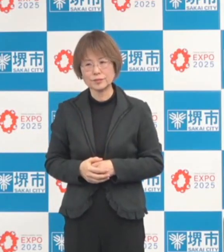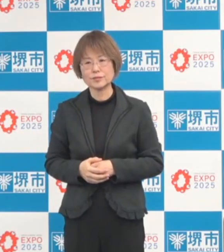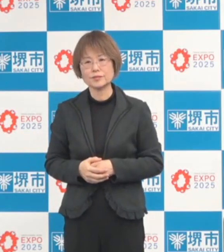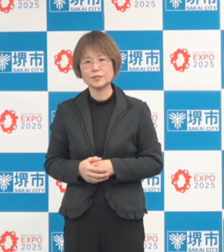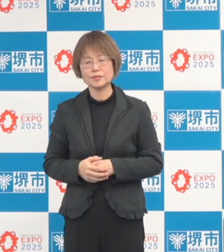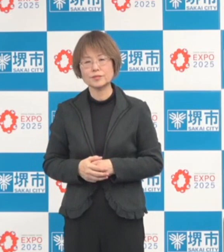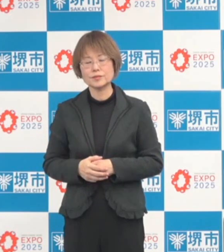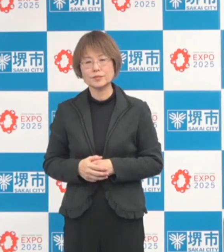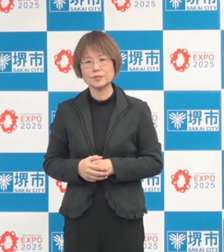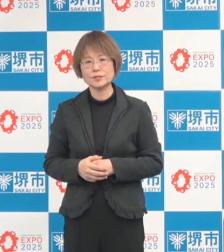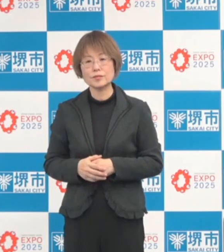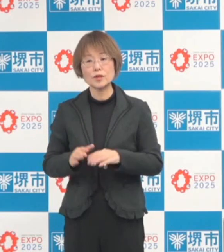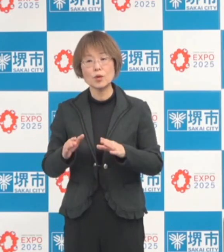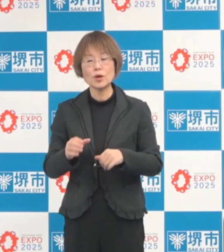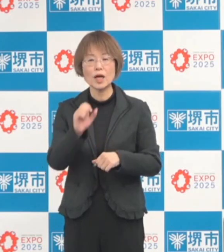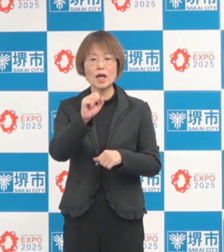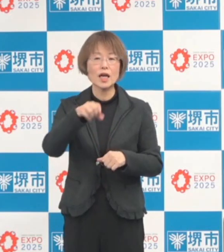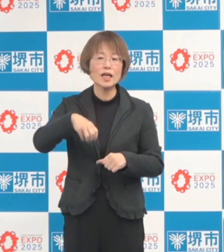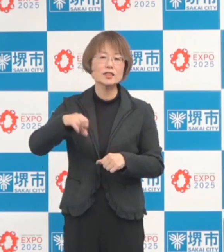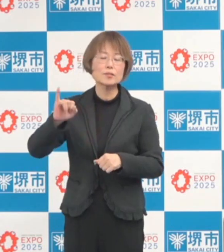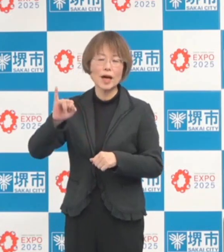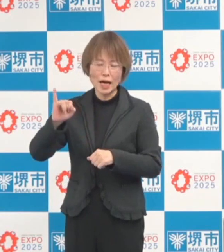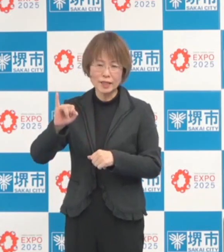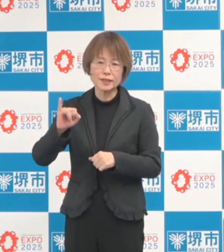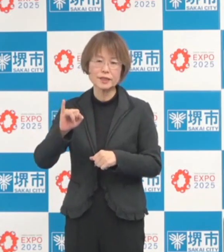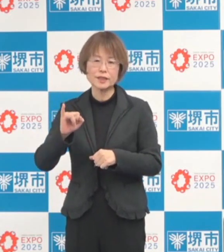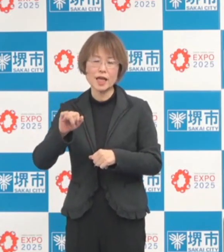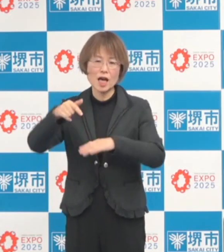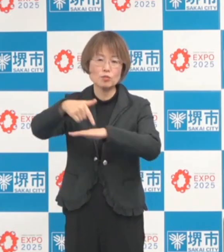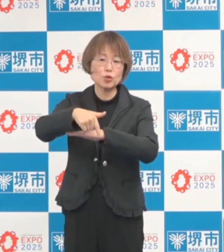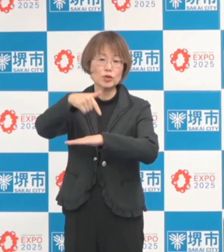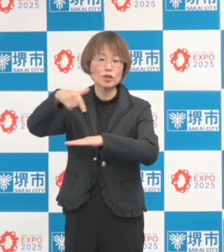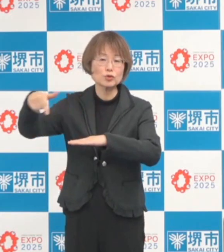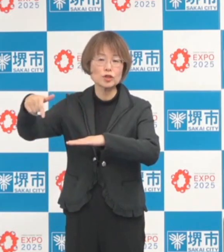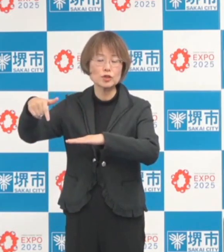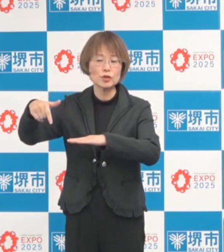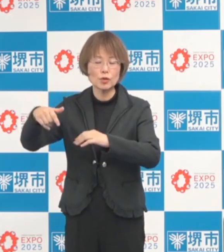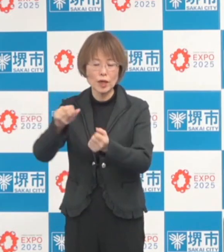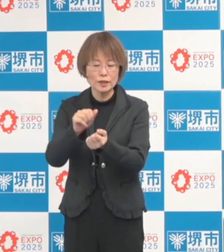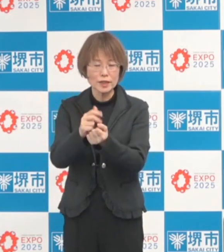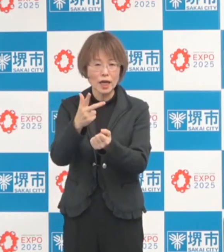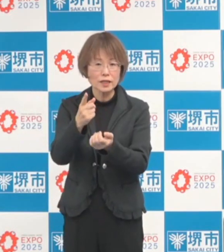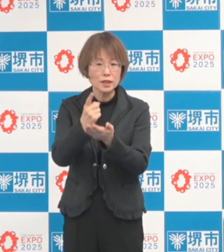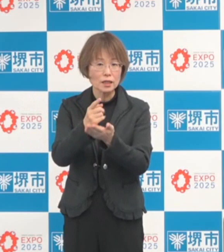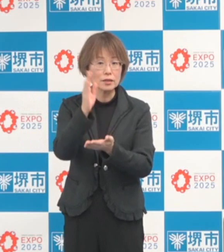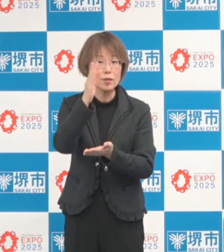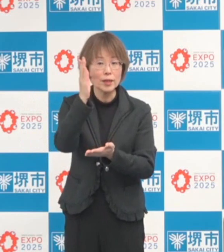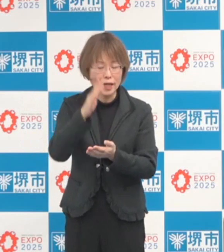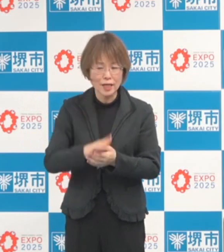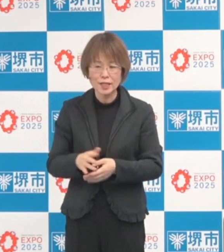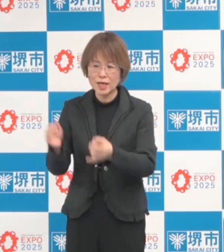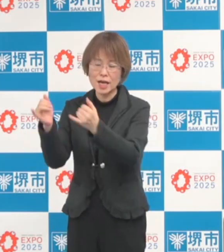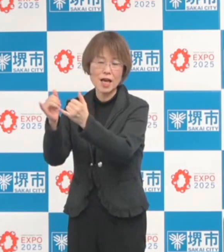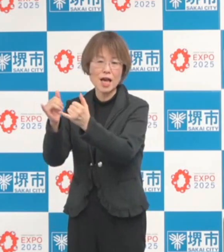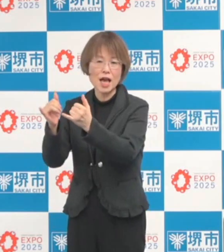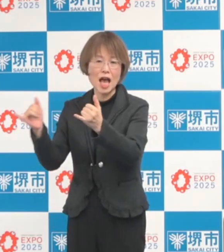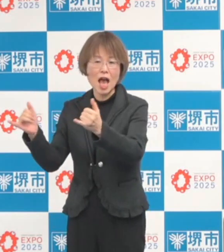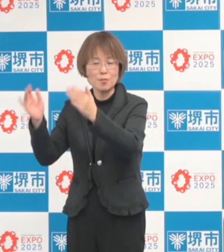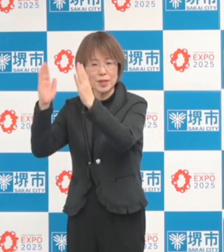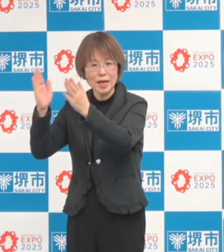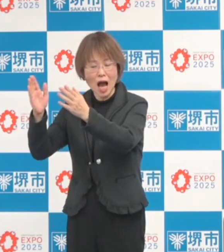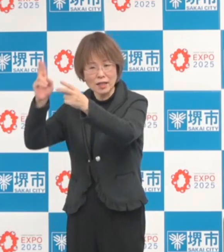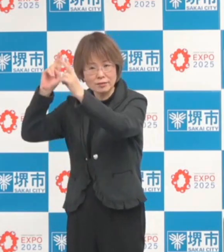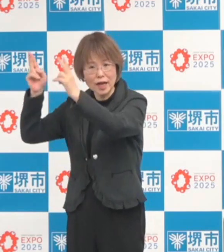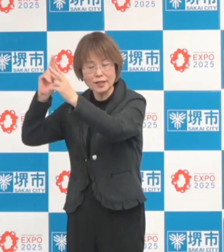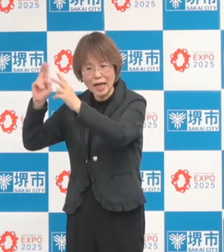。この SMI プロジェクトの三原ラインというのは、これも堺市だけではなくてですね、民間のバス事業者、交通事